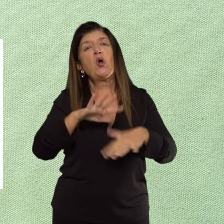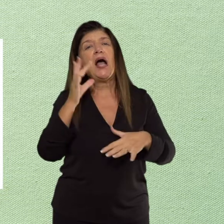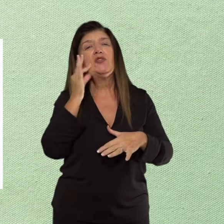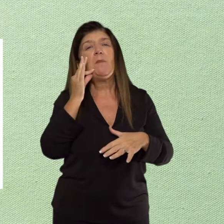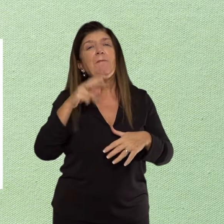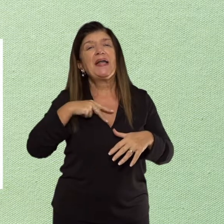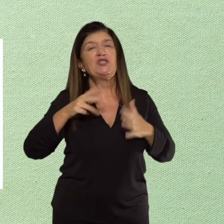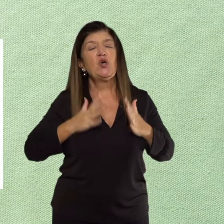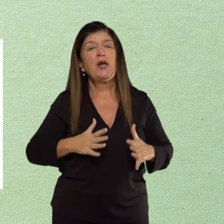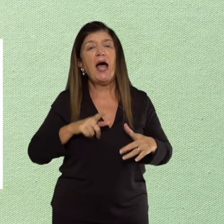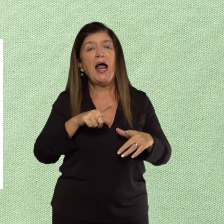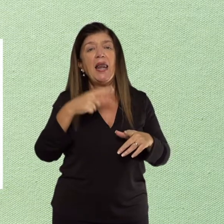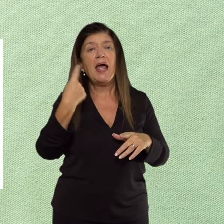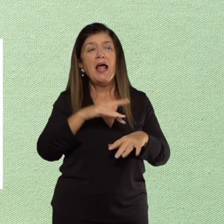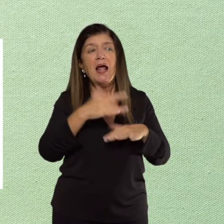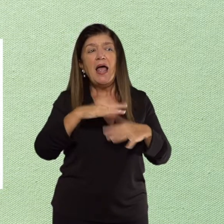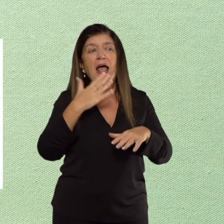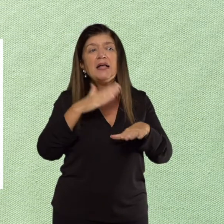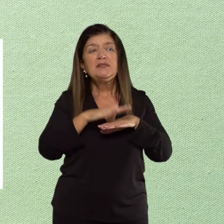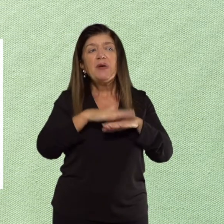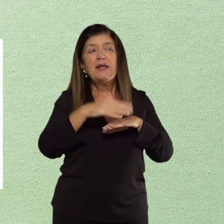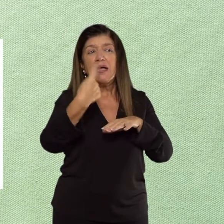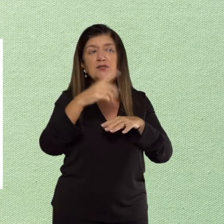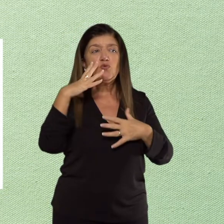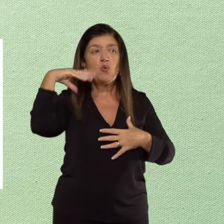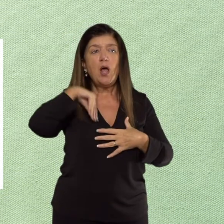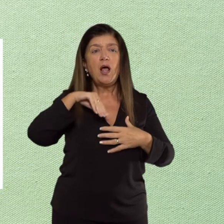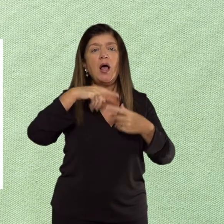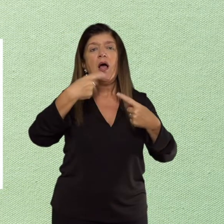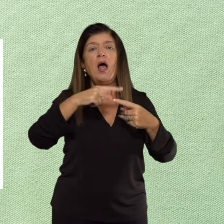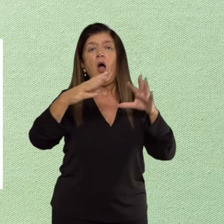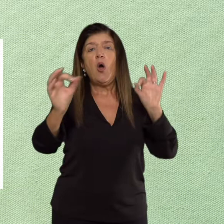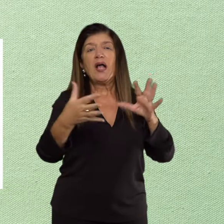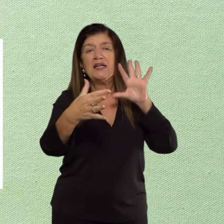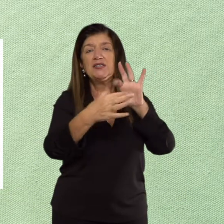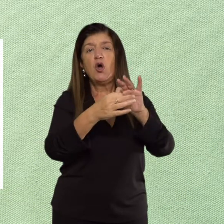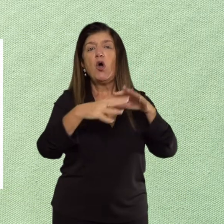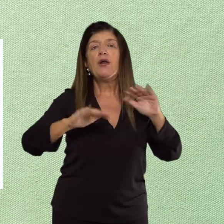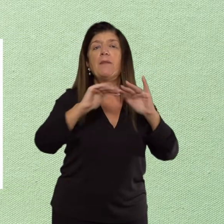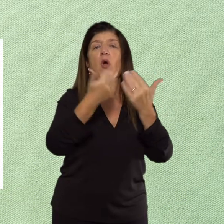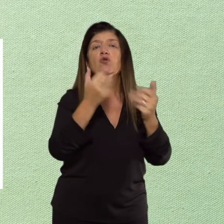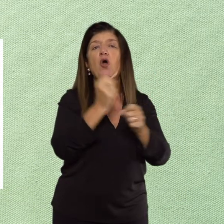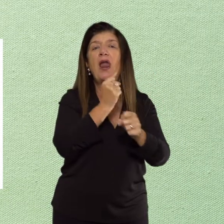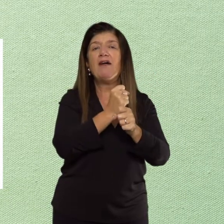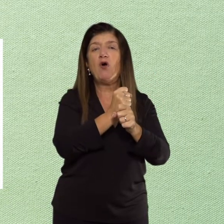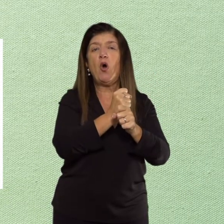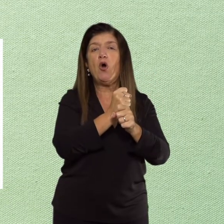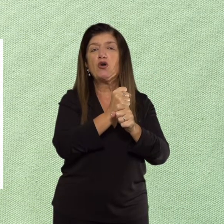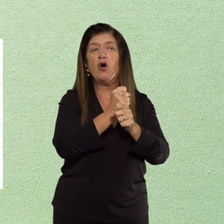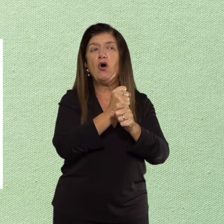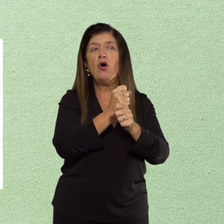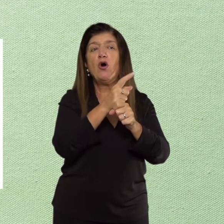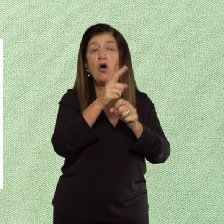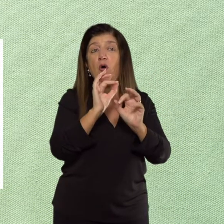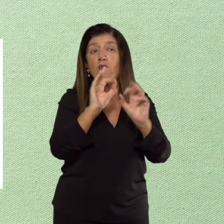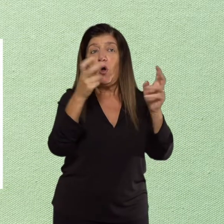lavoro ti ha aiutato un pochino a decodificare meglio, no? Le richieste e le istanze dei cittadini, così da rendersi conto